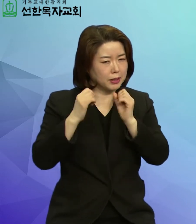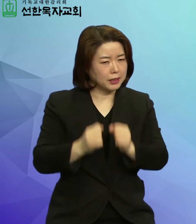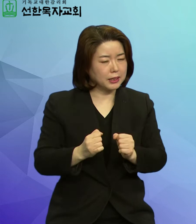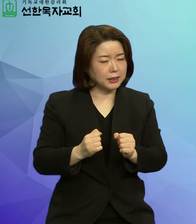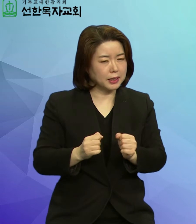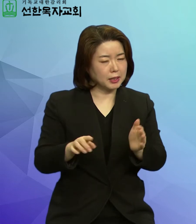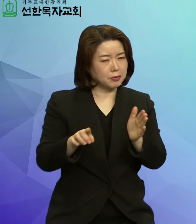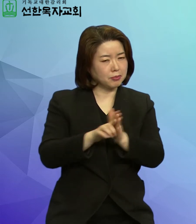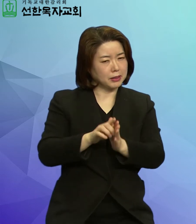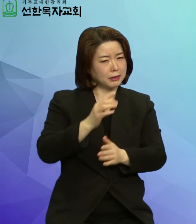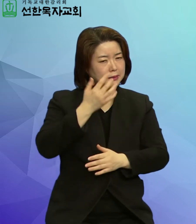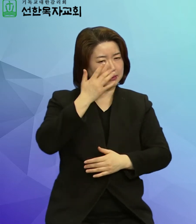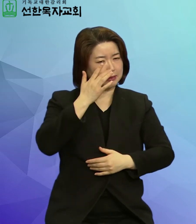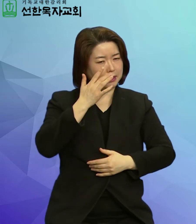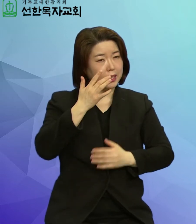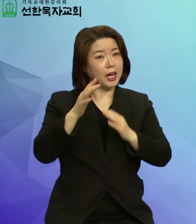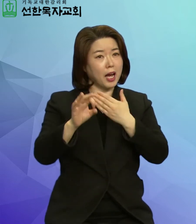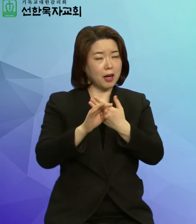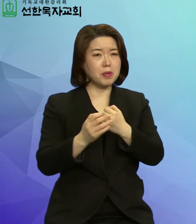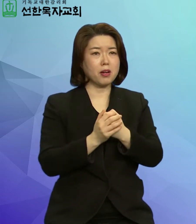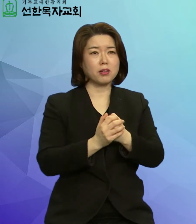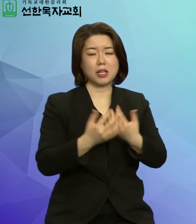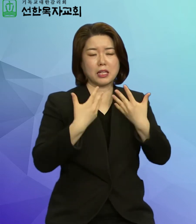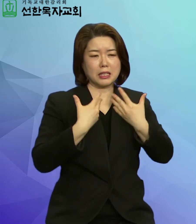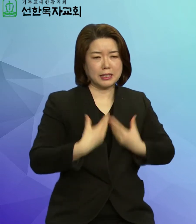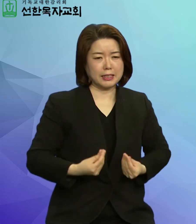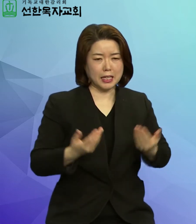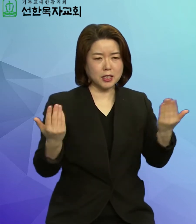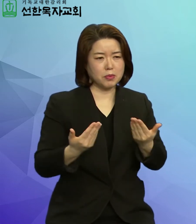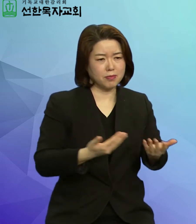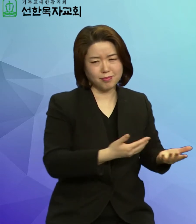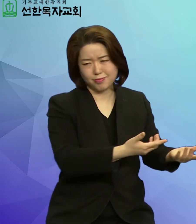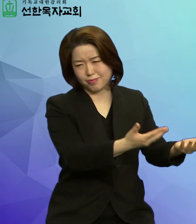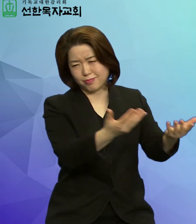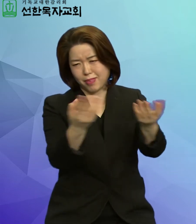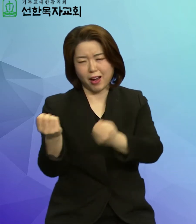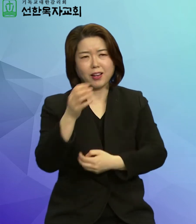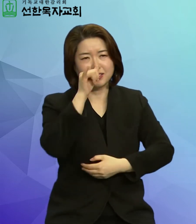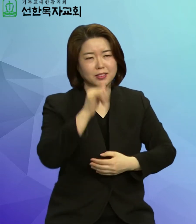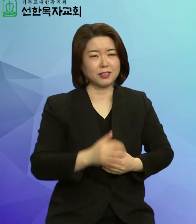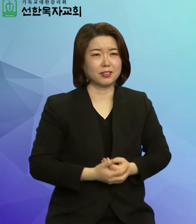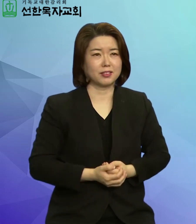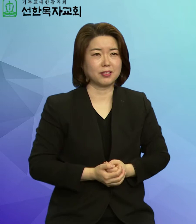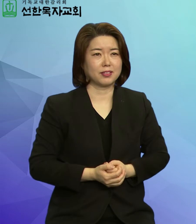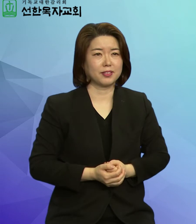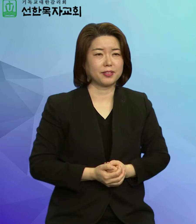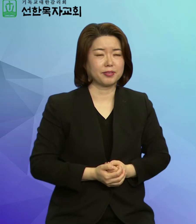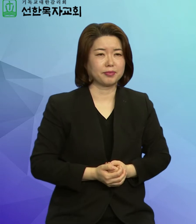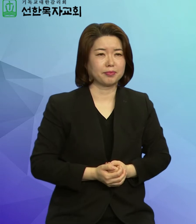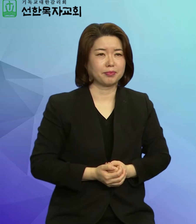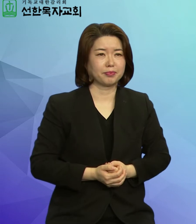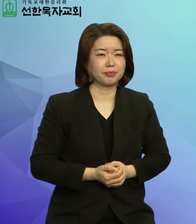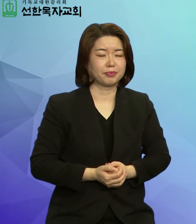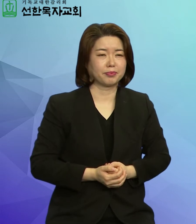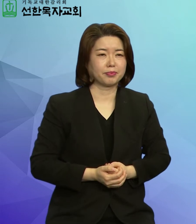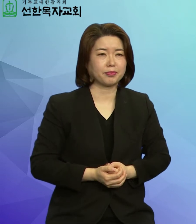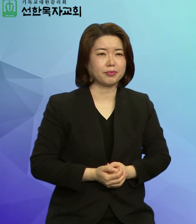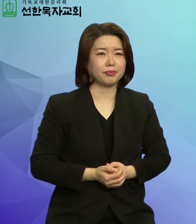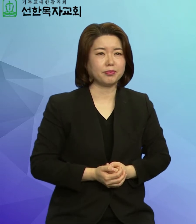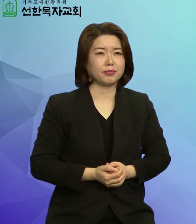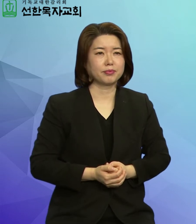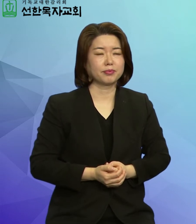함께 계시는 게 믿어지지 않으면 낙심할 일이 수도 없이 많습니다.